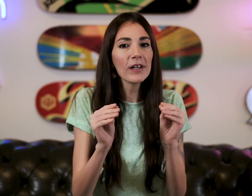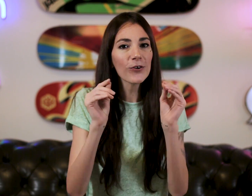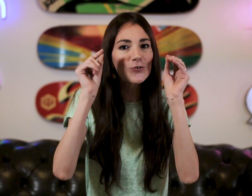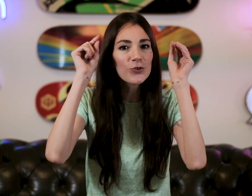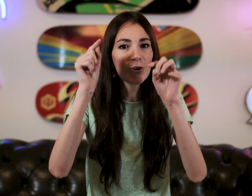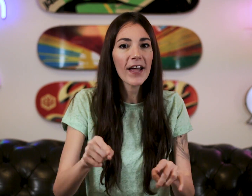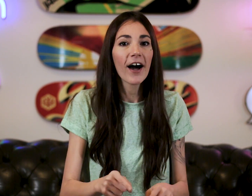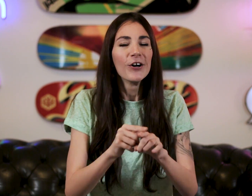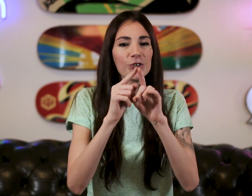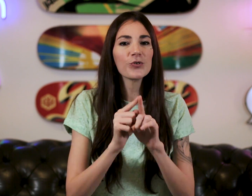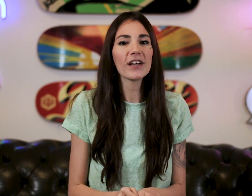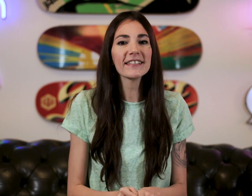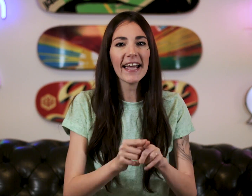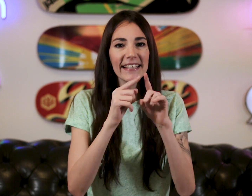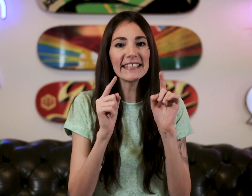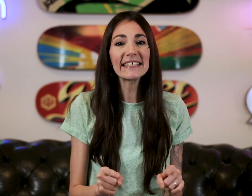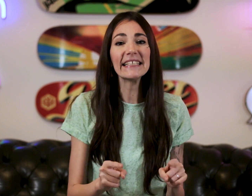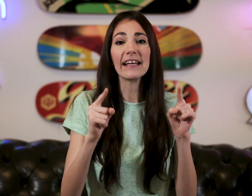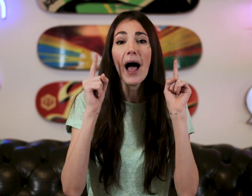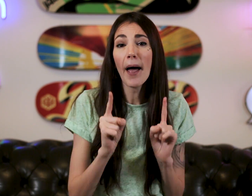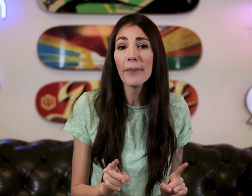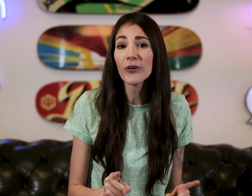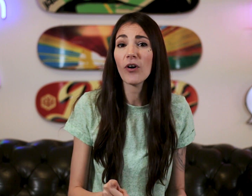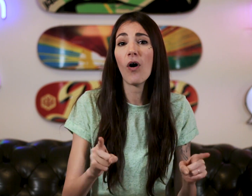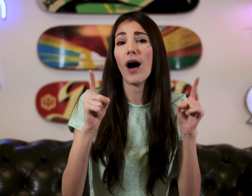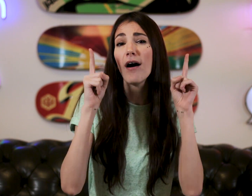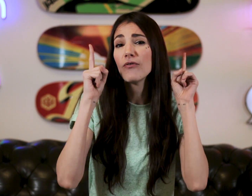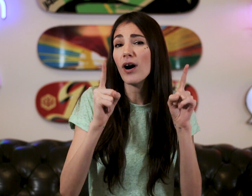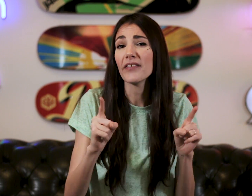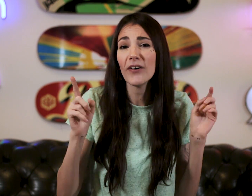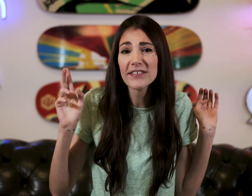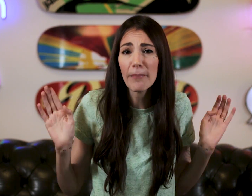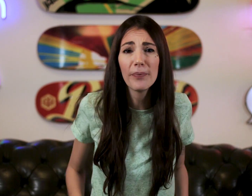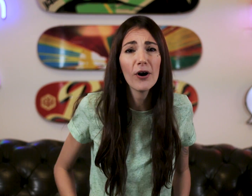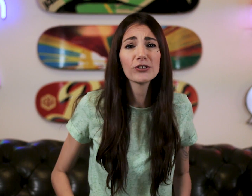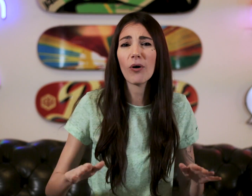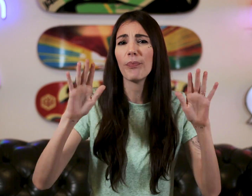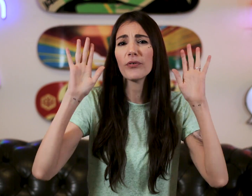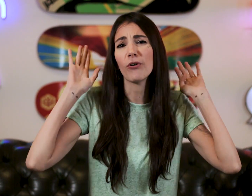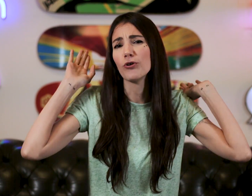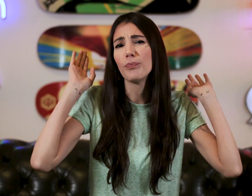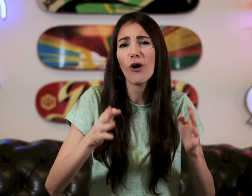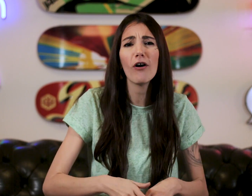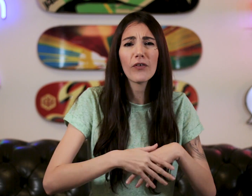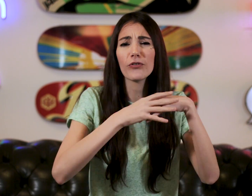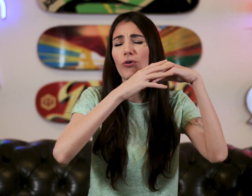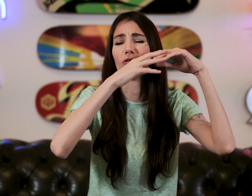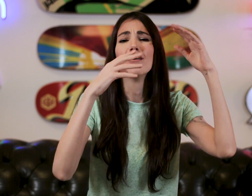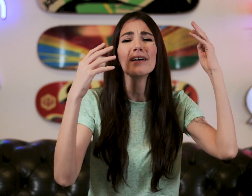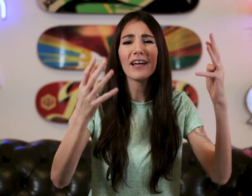milieu du scolaire. Je vous enseigne les signes importants à avoir dans sa poche en tant que prof, en tant que